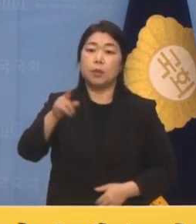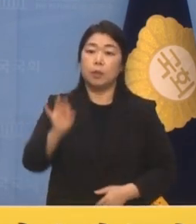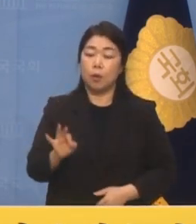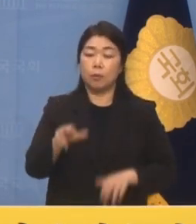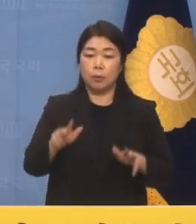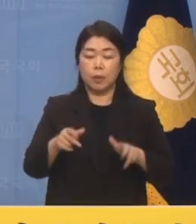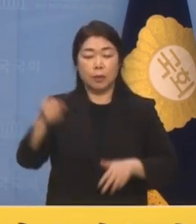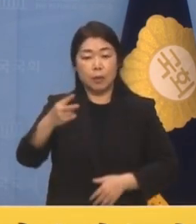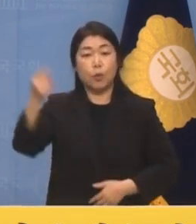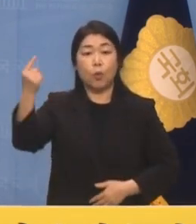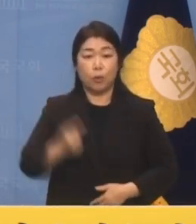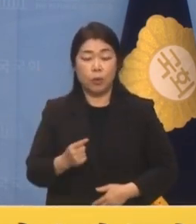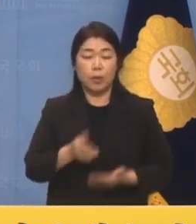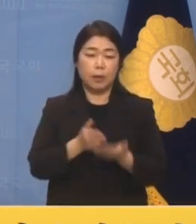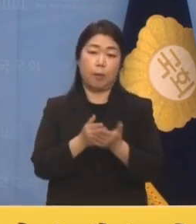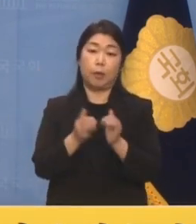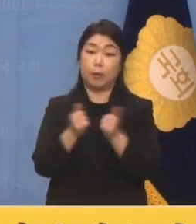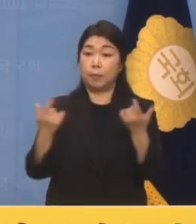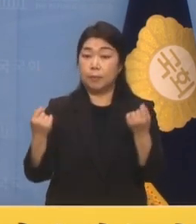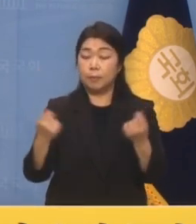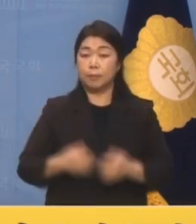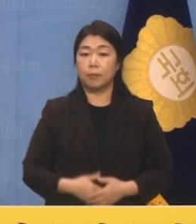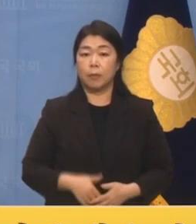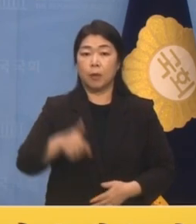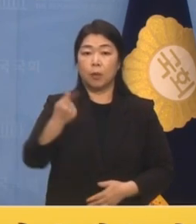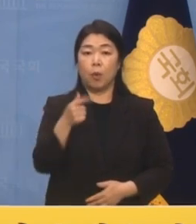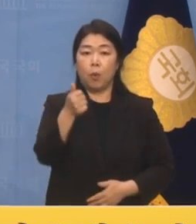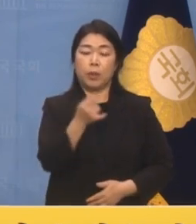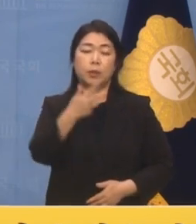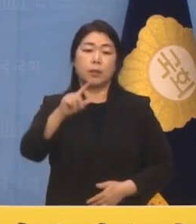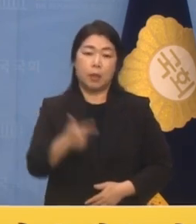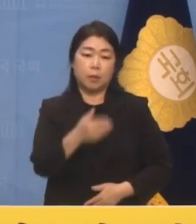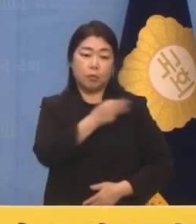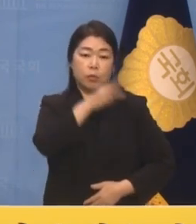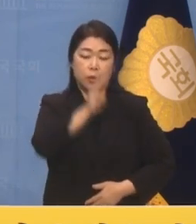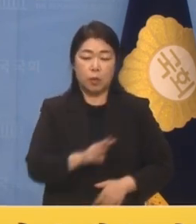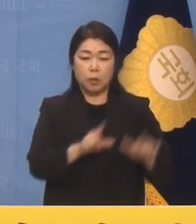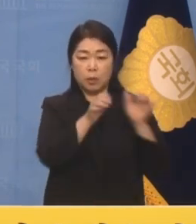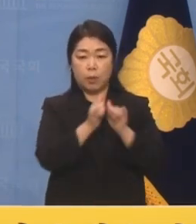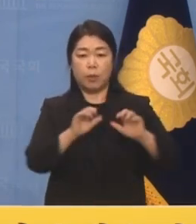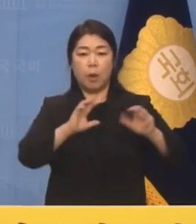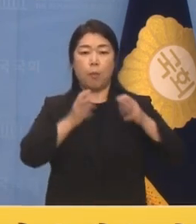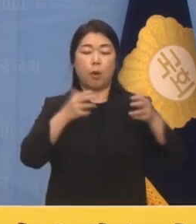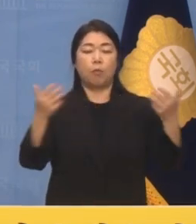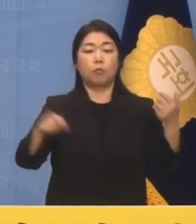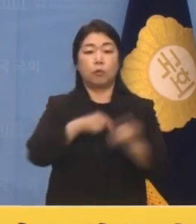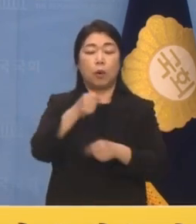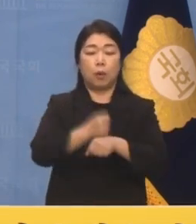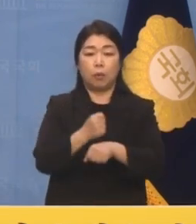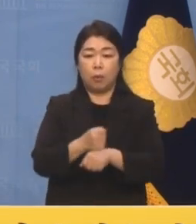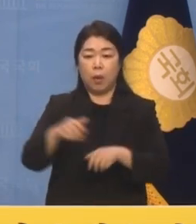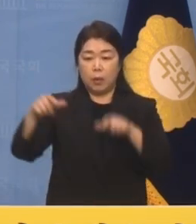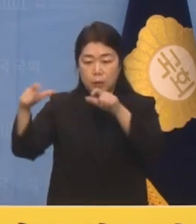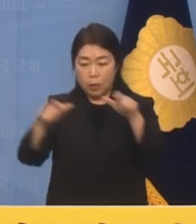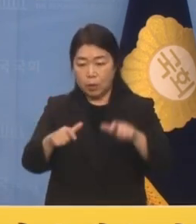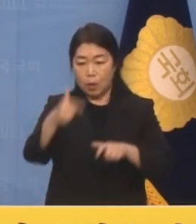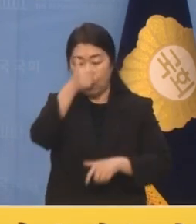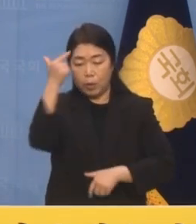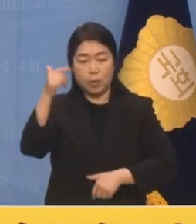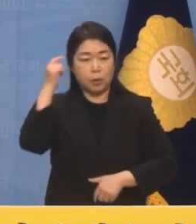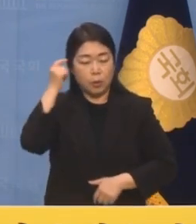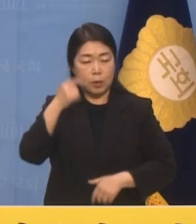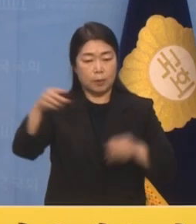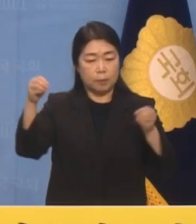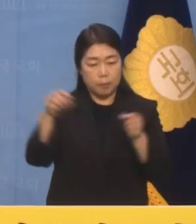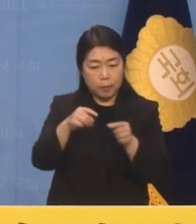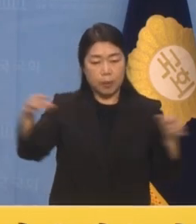자주 서는 저희 당의 대변인입니다. 노회찬 정치 부천 시민포럼을 운영하며 지역에서 노회찬 정신을 정치에